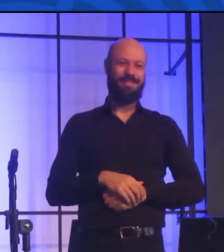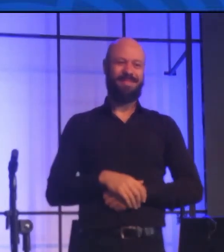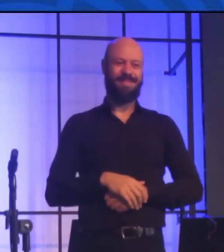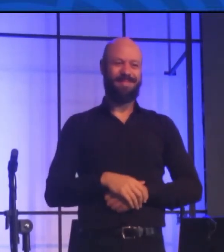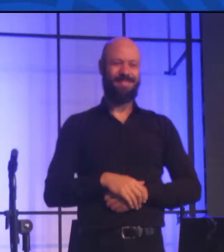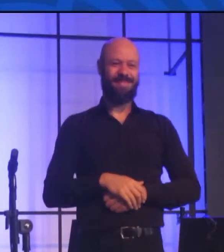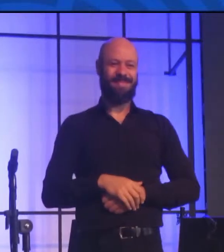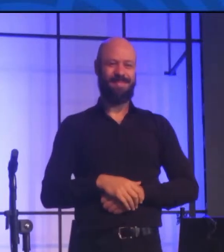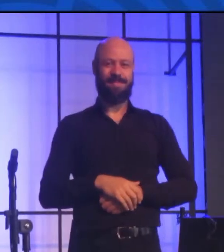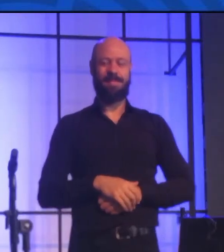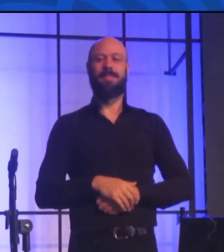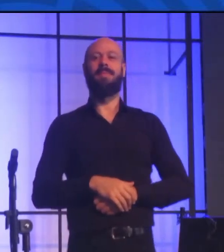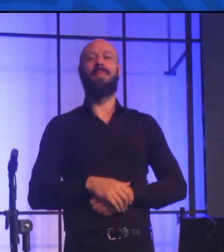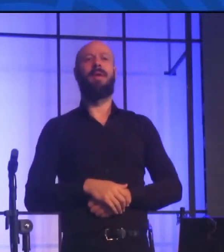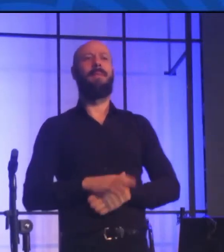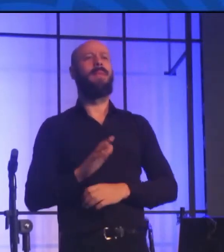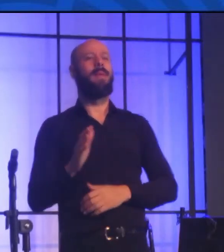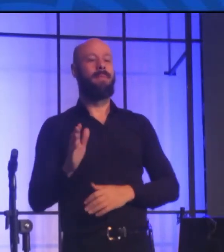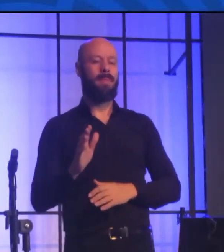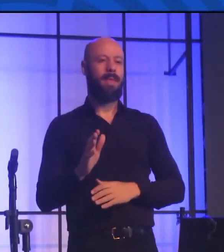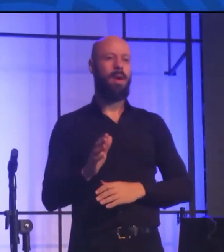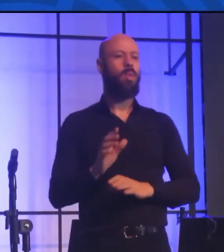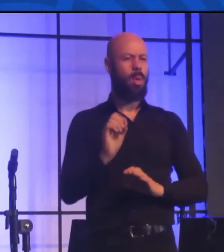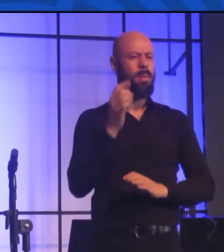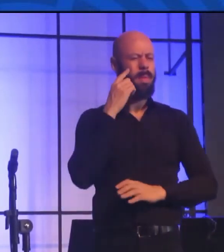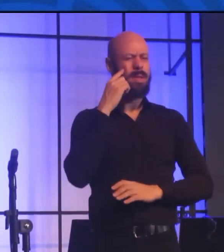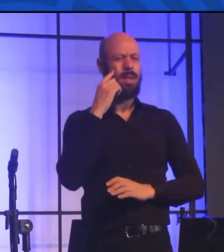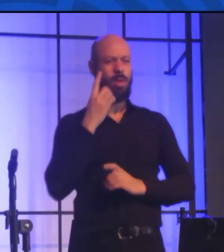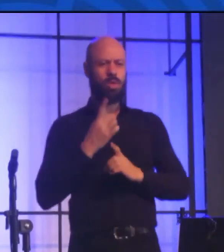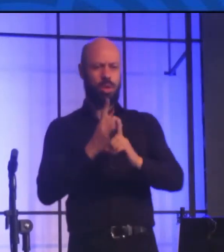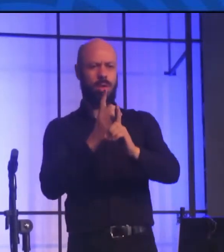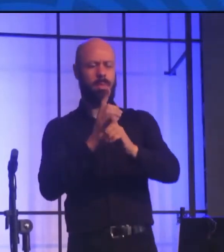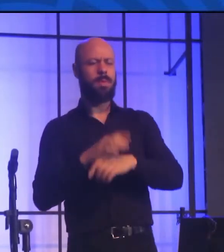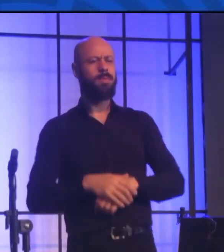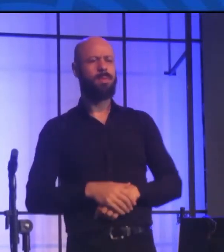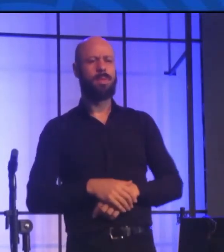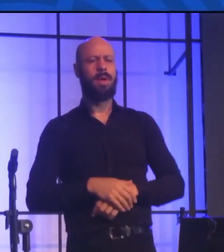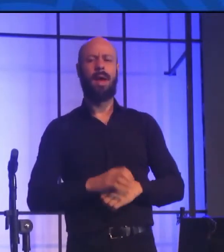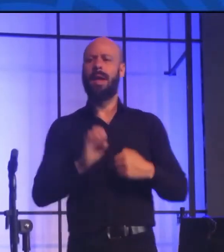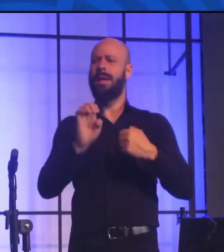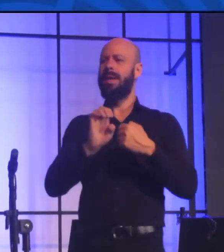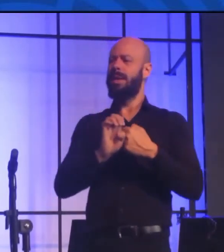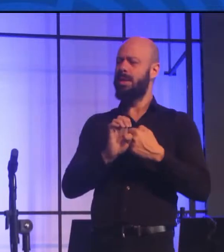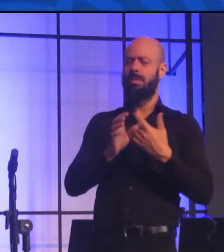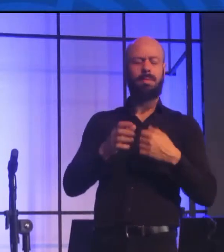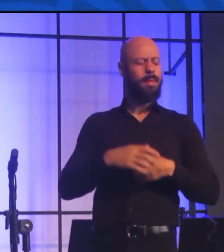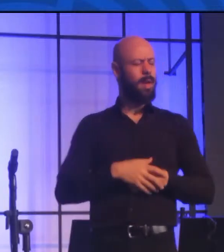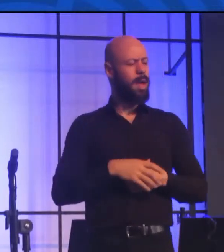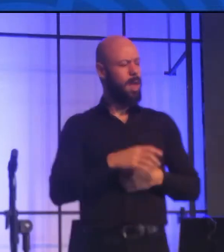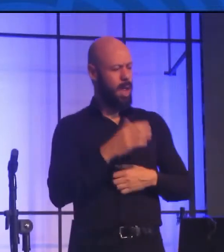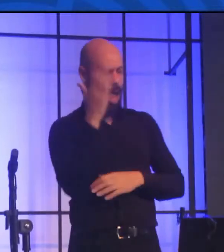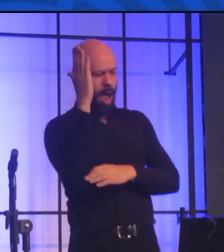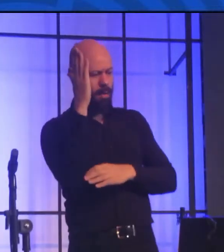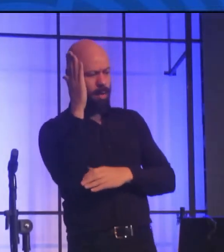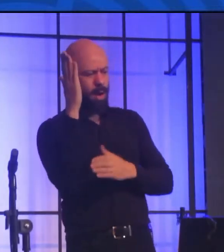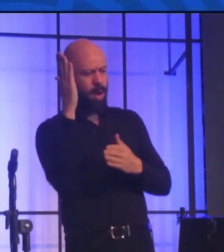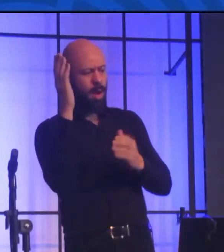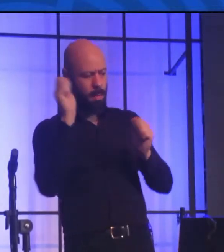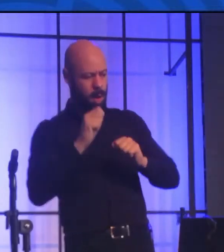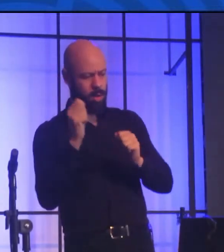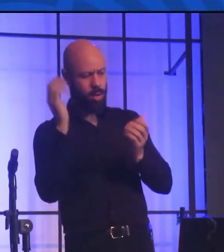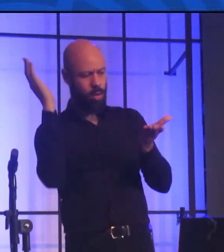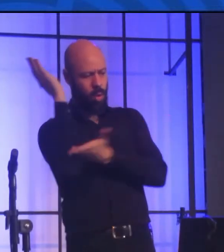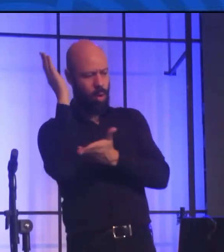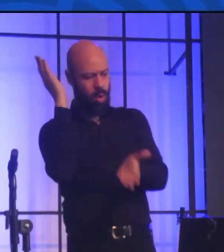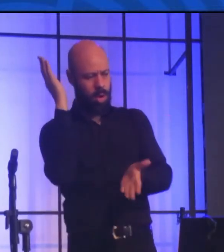Os meninos vão perguntar a Eliseu: podemos cortar? Ele disse: pode. E ele ficou esperando